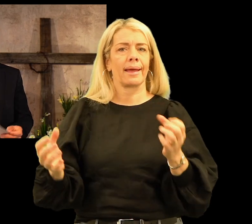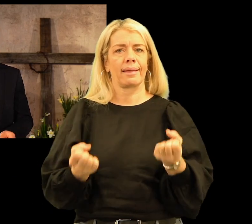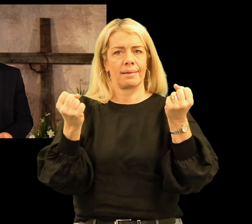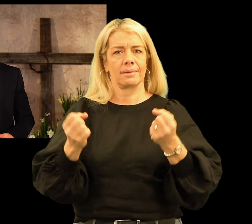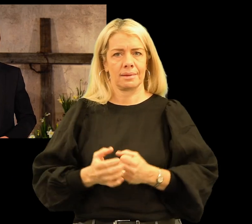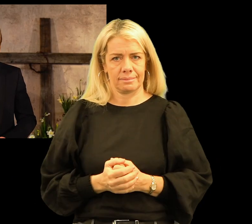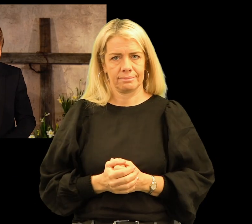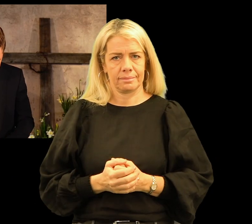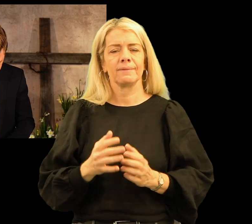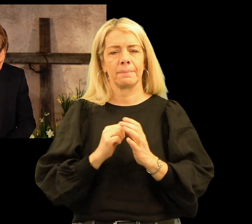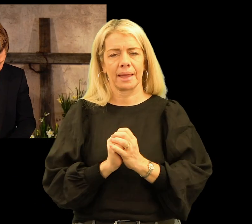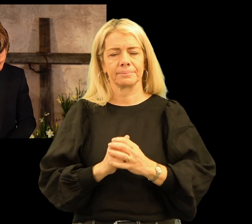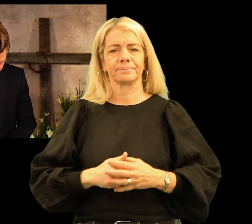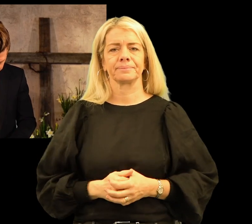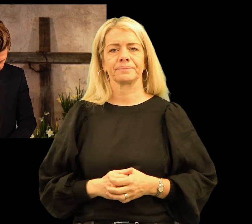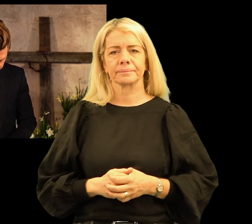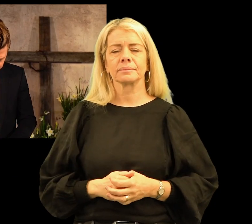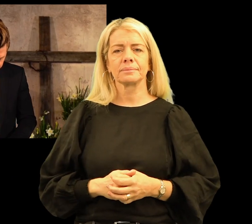tillsammans.